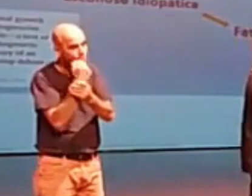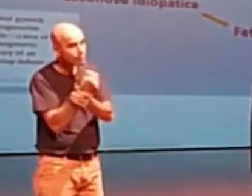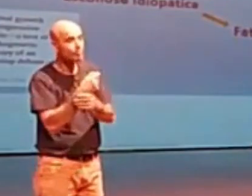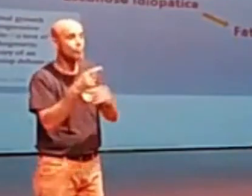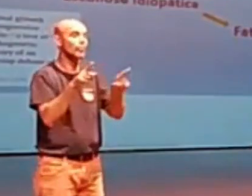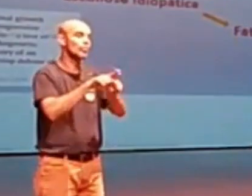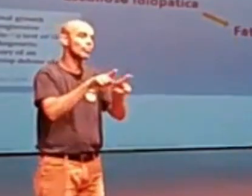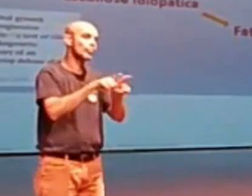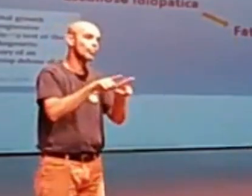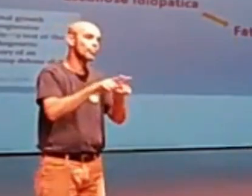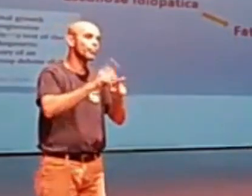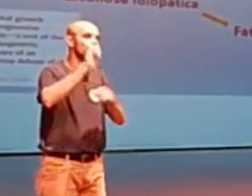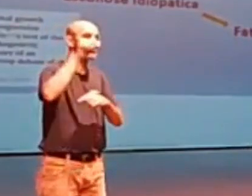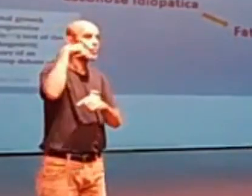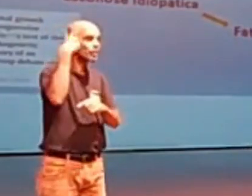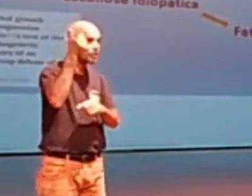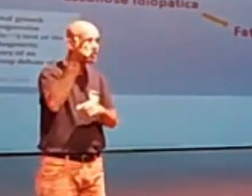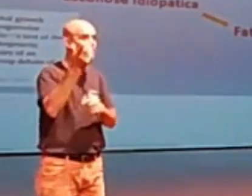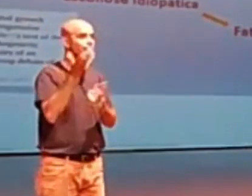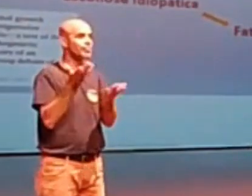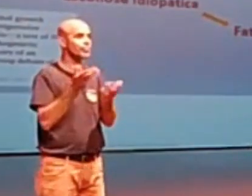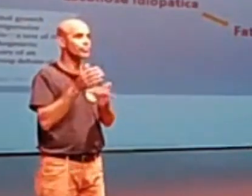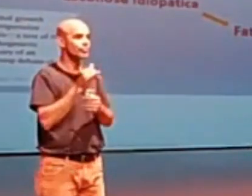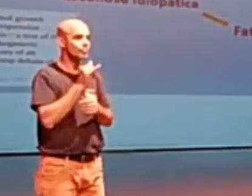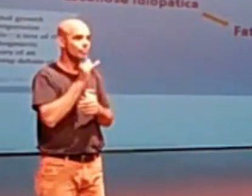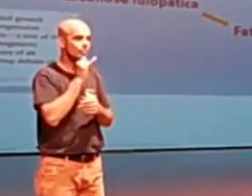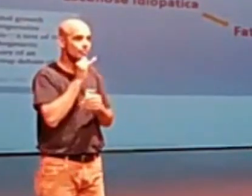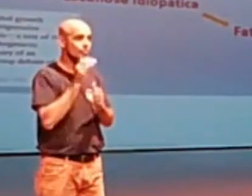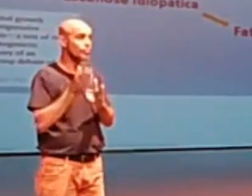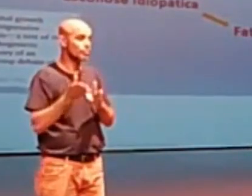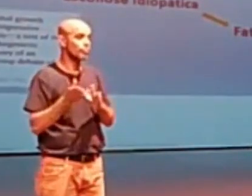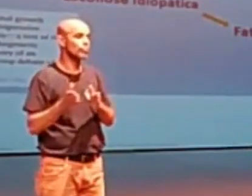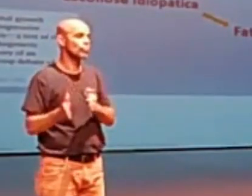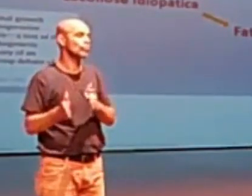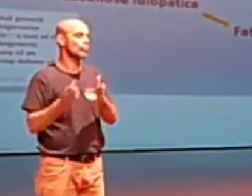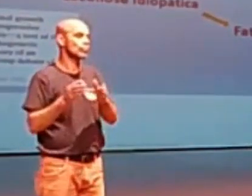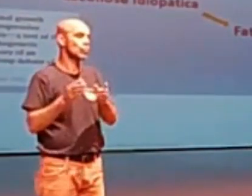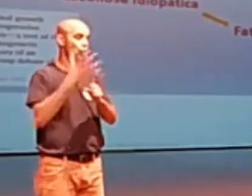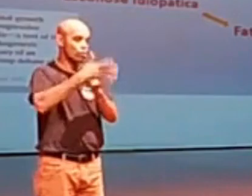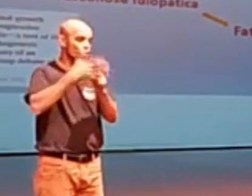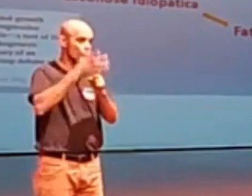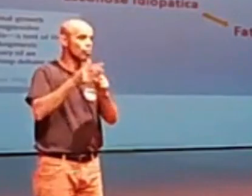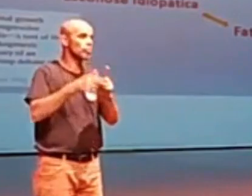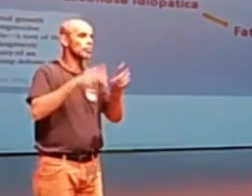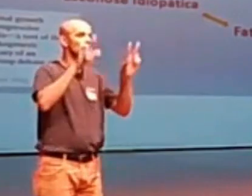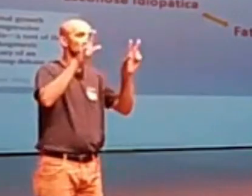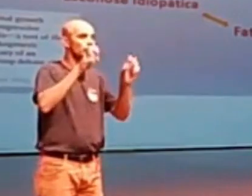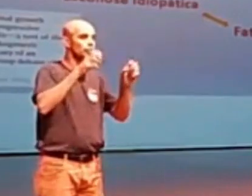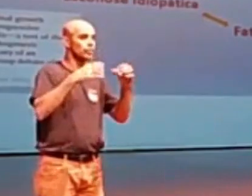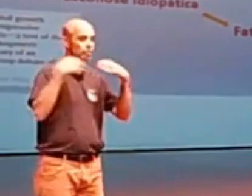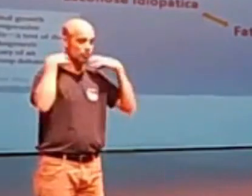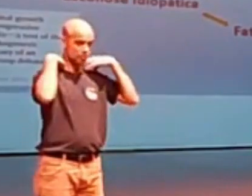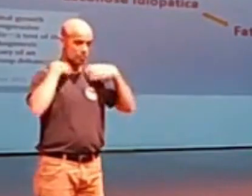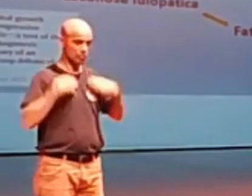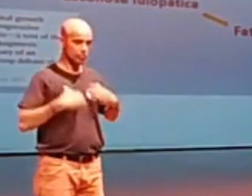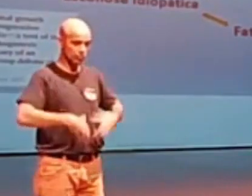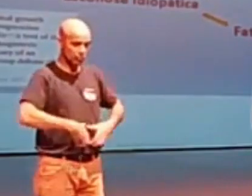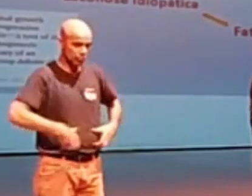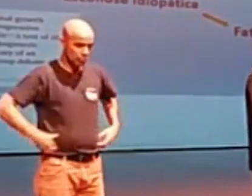quanto depois o nosso colega próximo a dar a palestra aqui vai falar bem sobre a questão dos coletes para vocês que vão ter